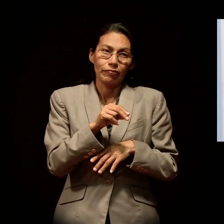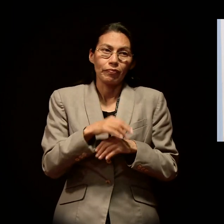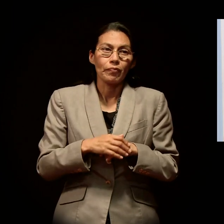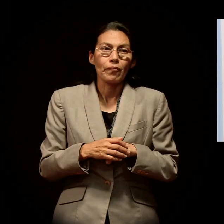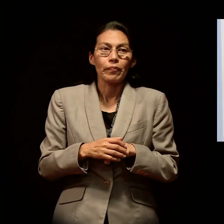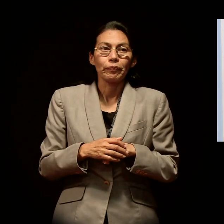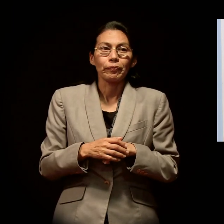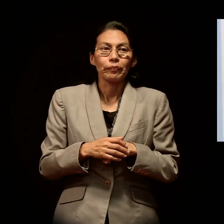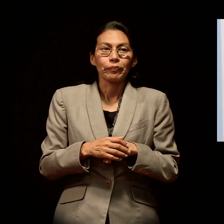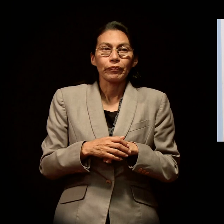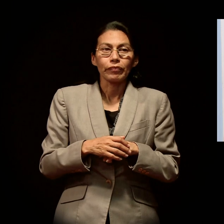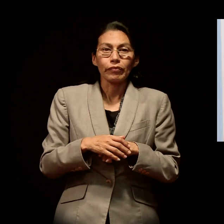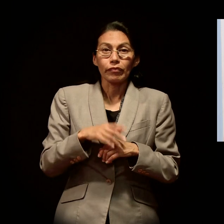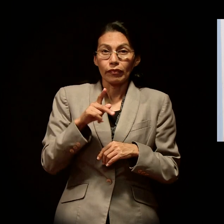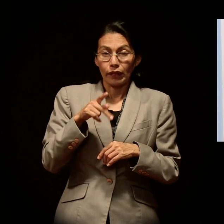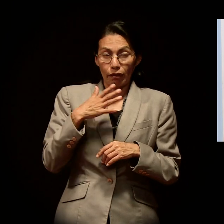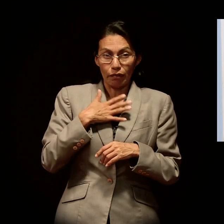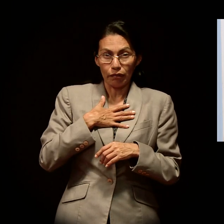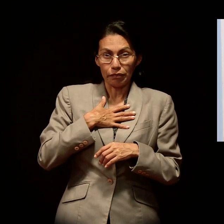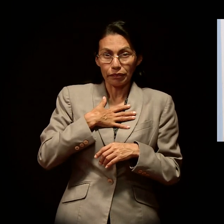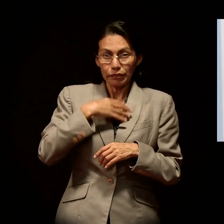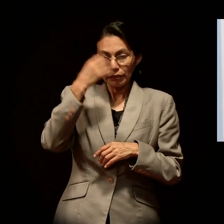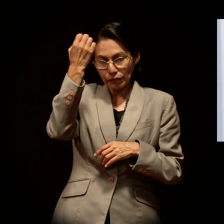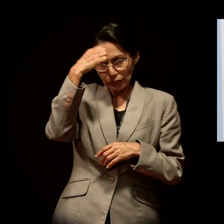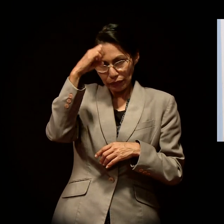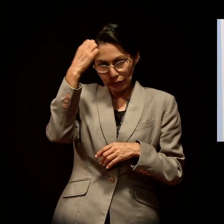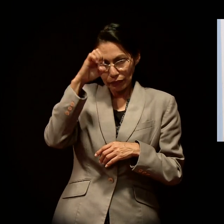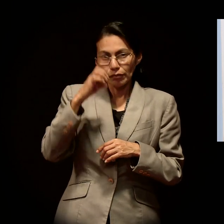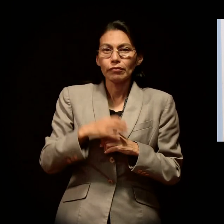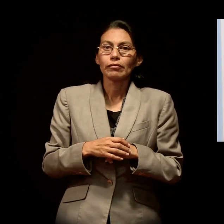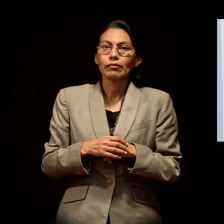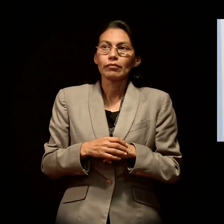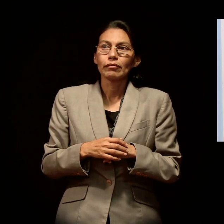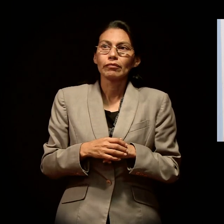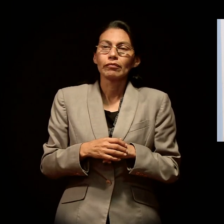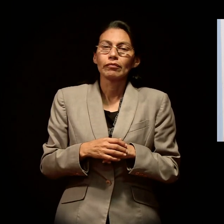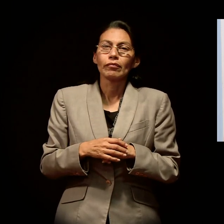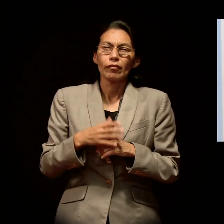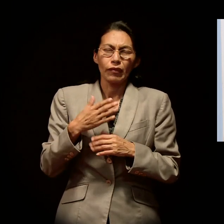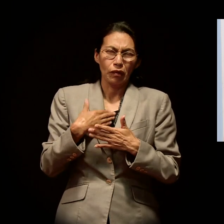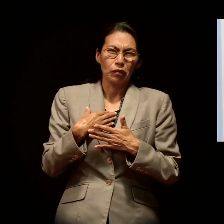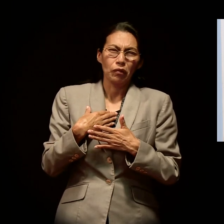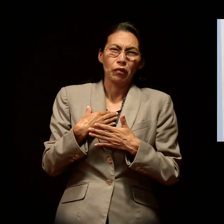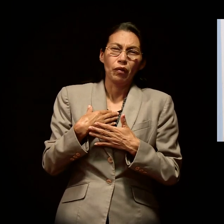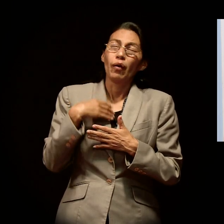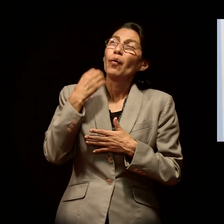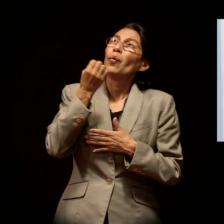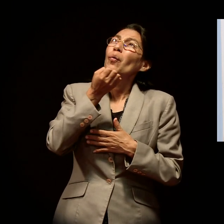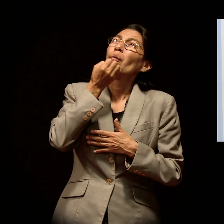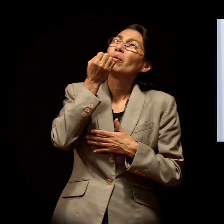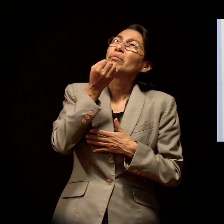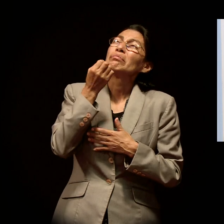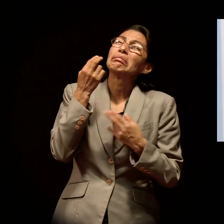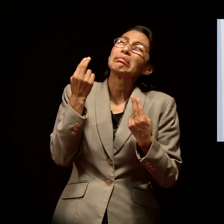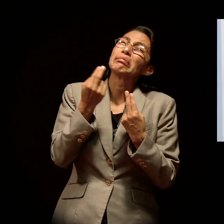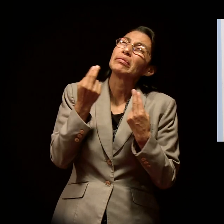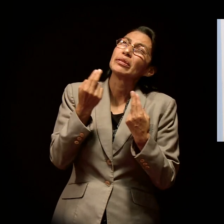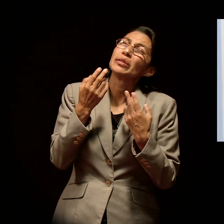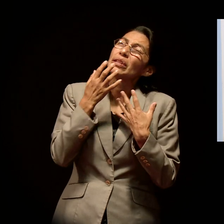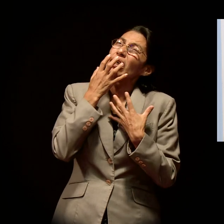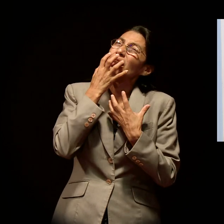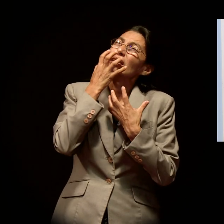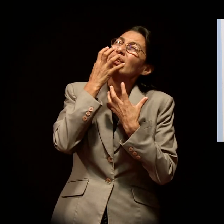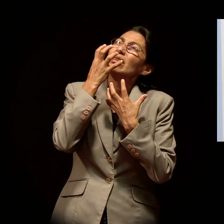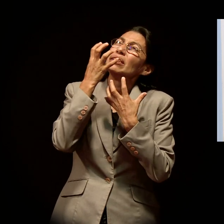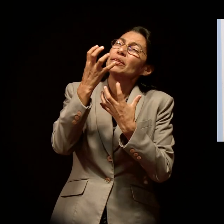bien nos dice No pero mi primera experiencia fue una experiencia de respuesta directa a un clamor a